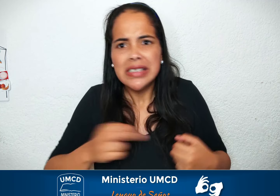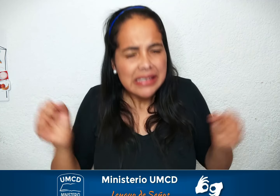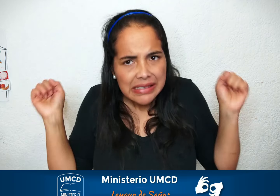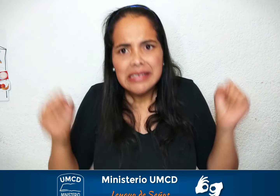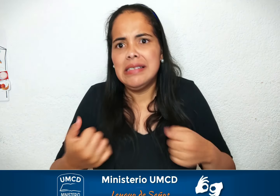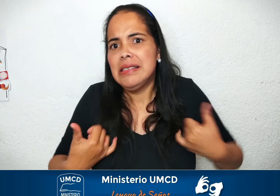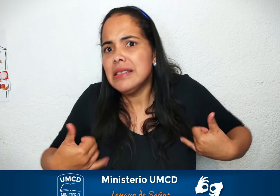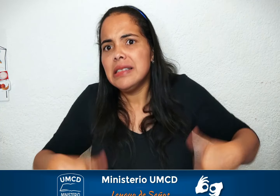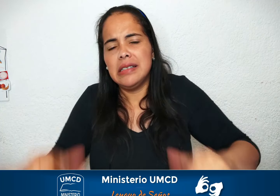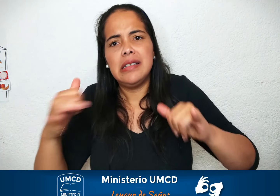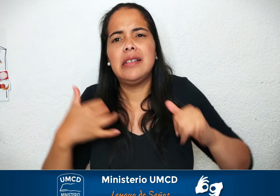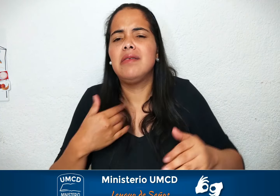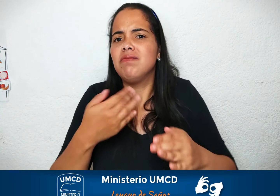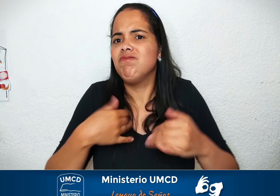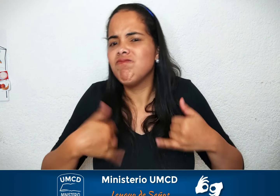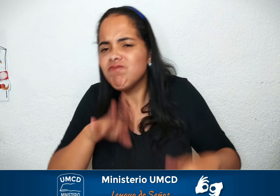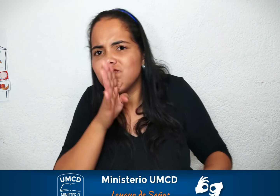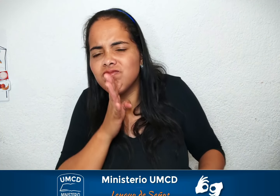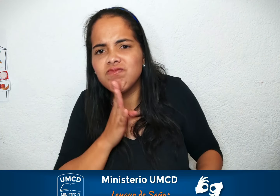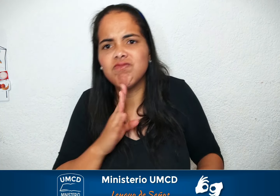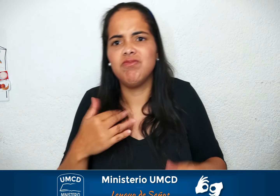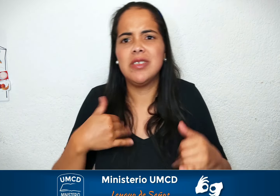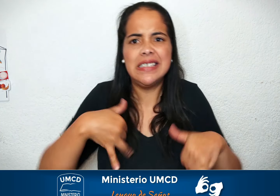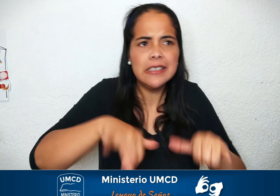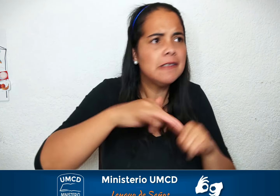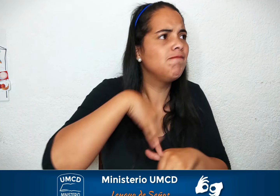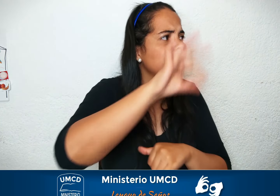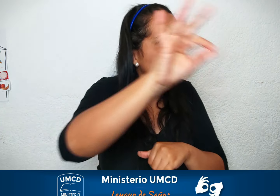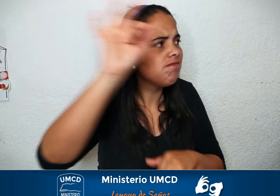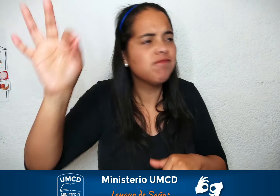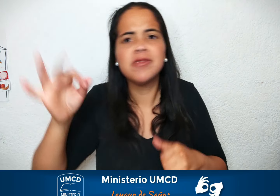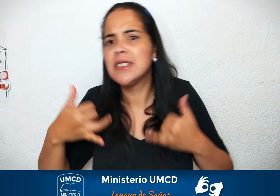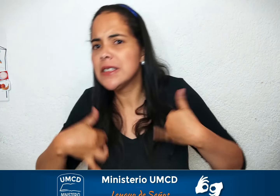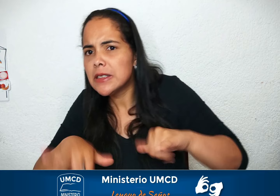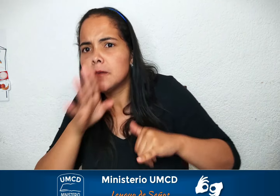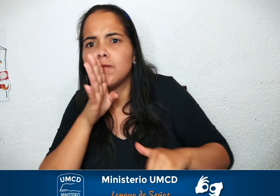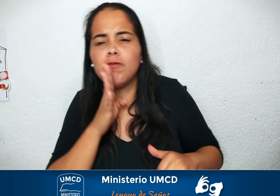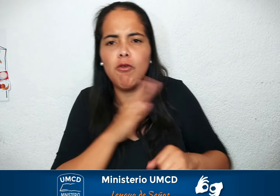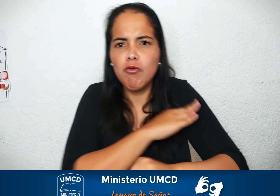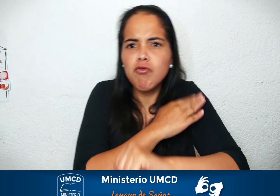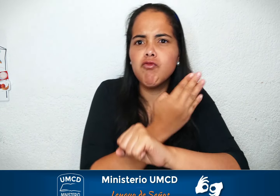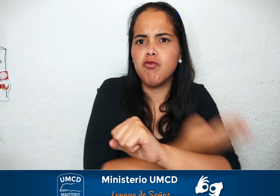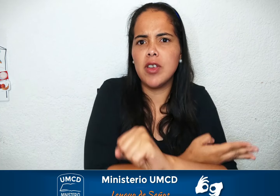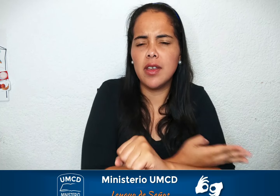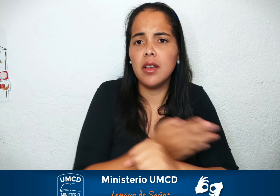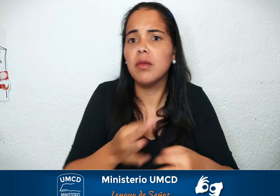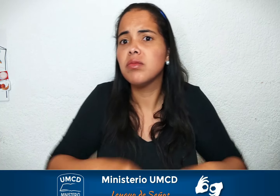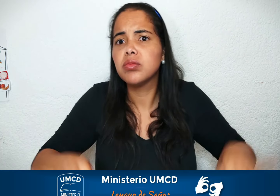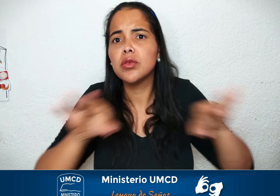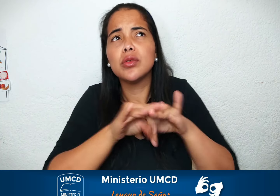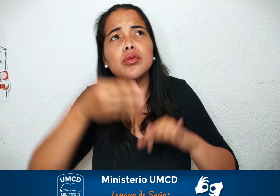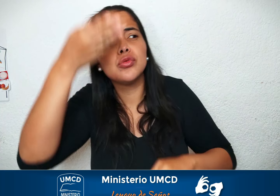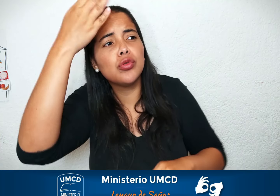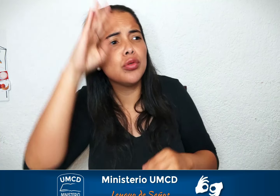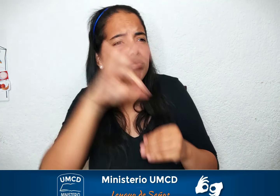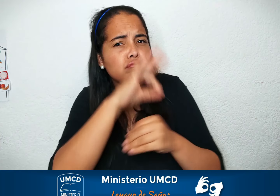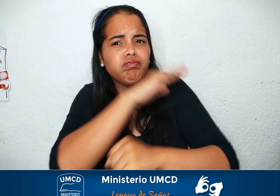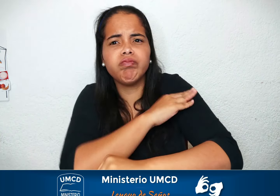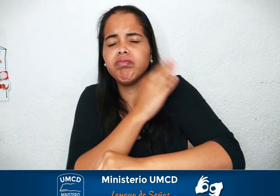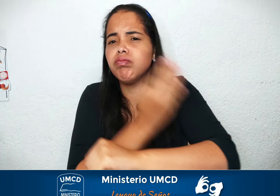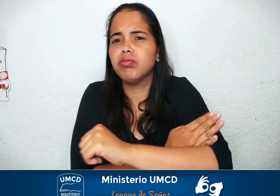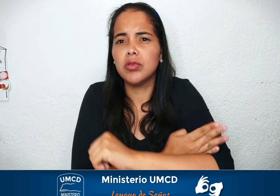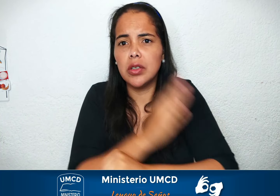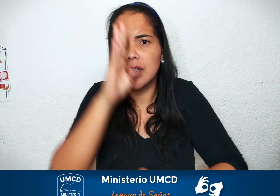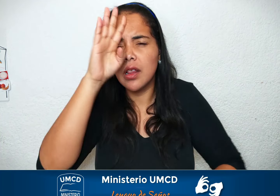a mirar en la obra de Cristo nuestro único medio de salvación. Es a través de la obra del Espíritu